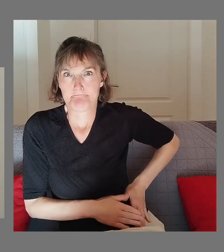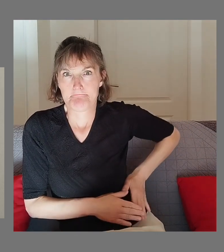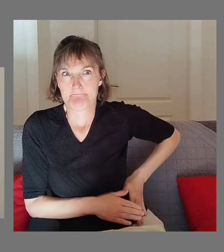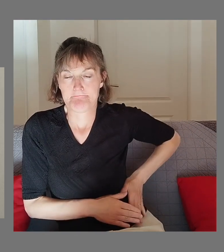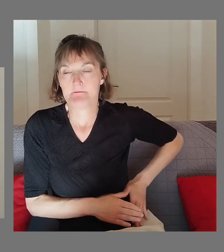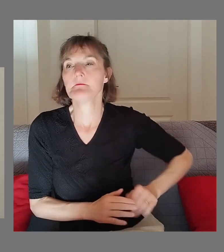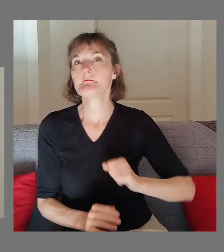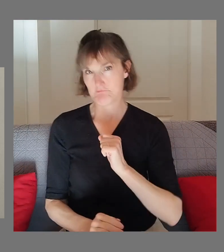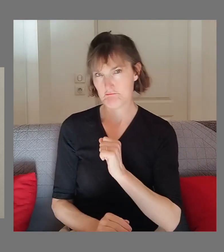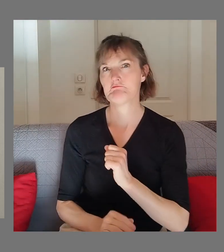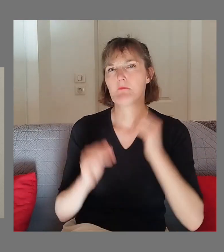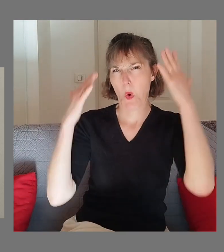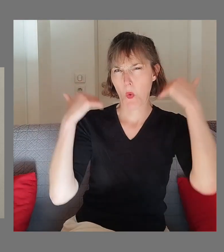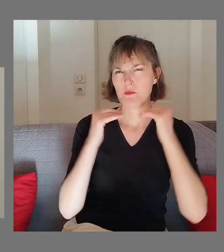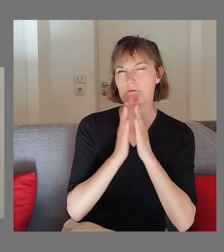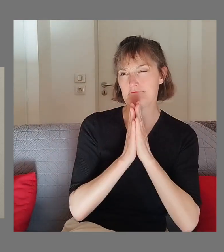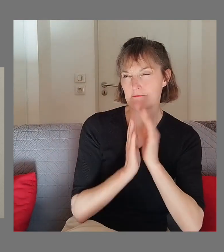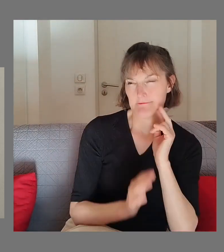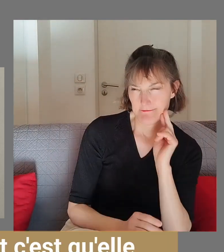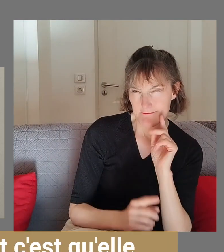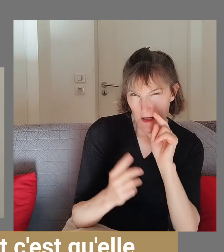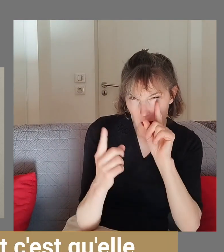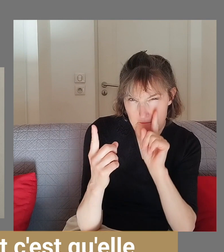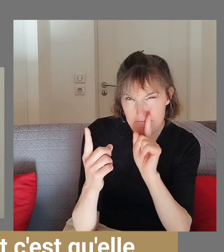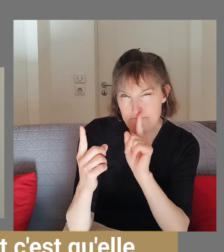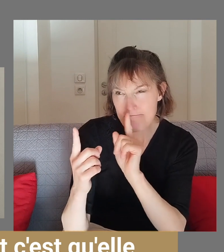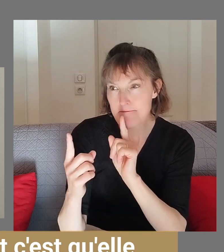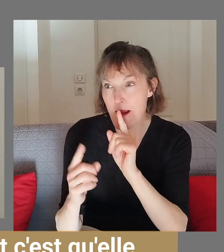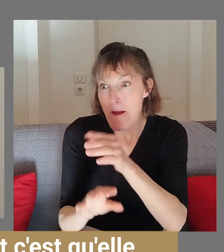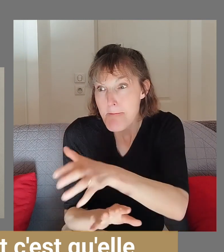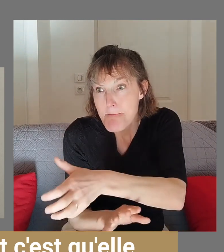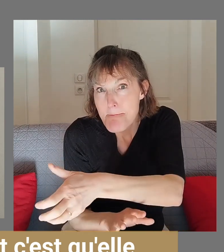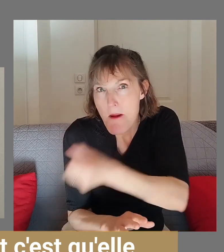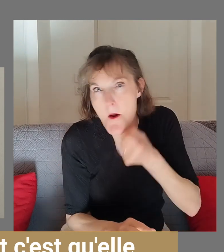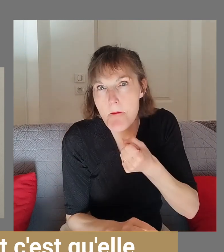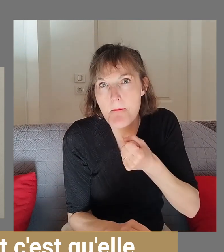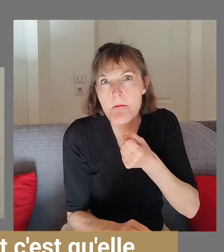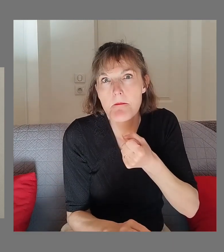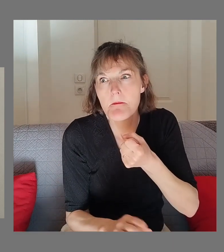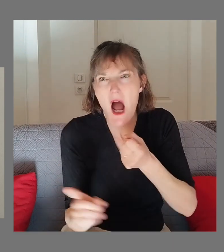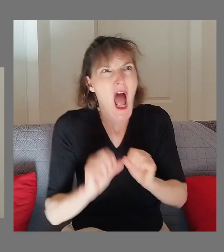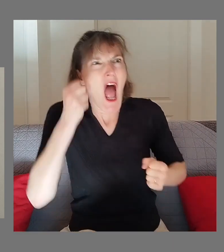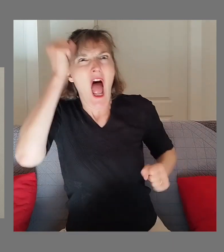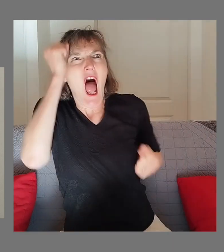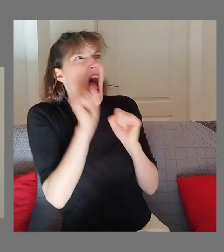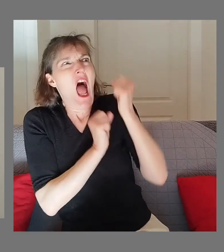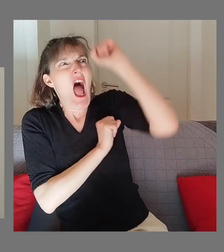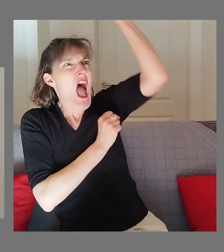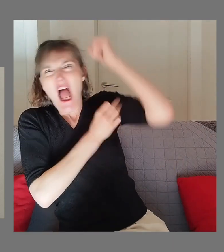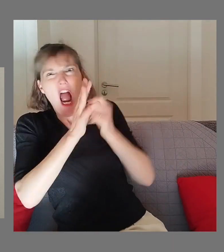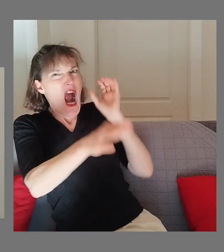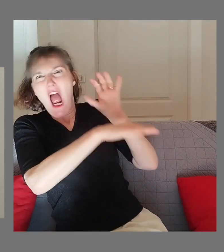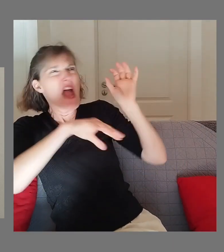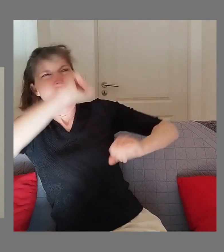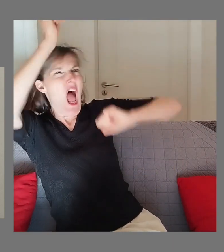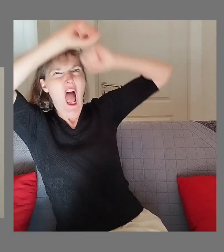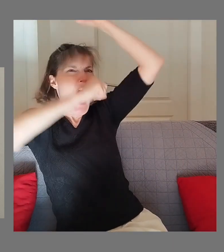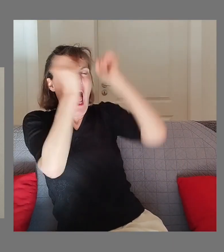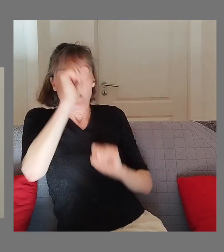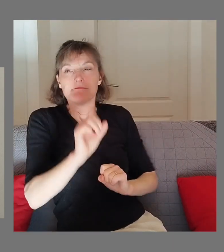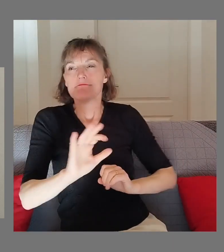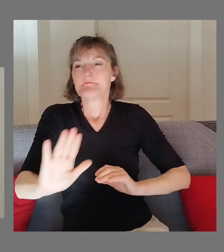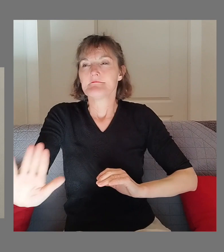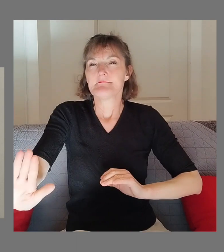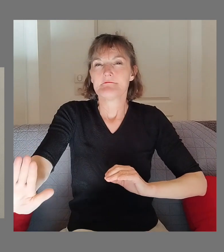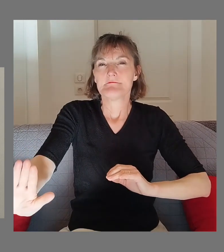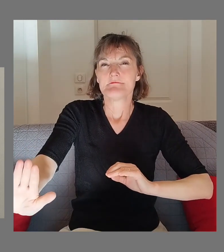sa poche précieusement. Et ce qu'elle fait, c'est qu'elle s'approche de Marie et lui prend le couteau. Donc Marie s'énerve, elle n'est pas d'accord,